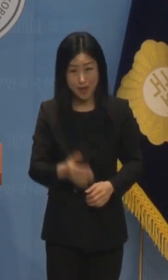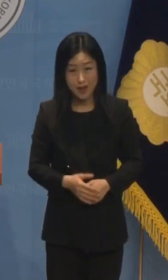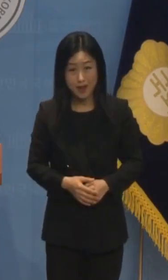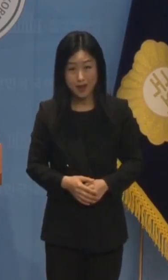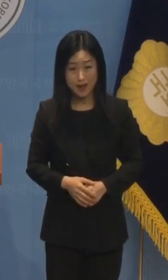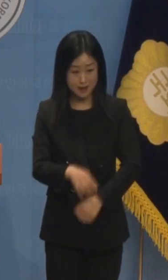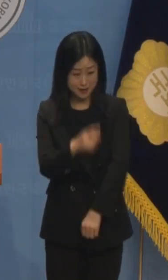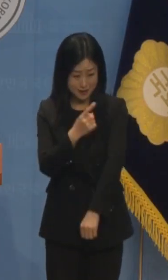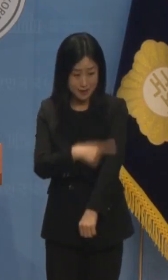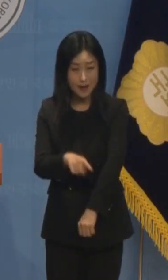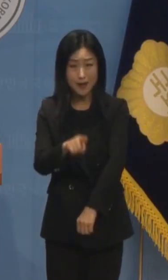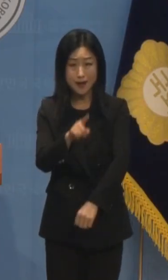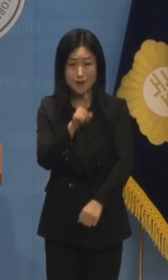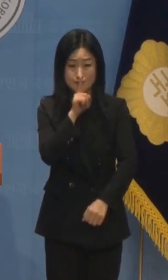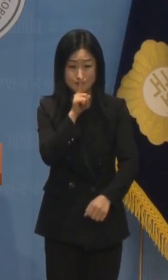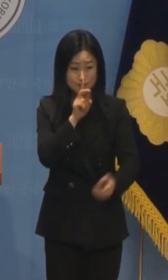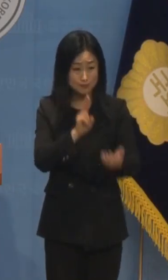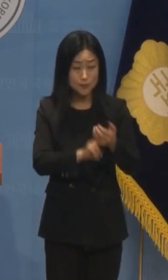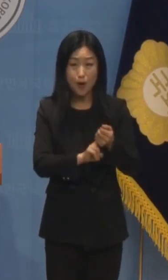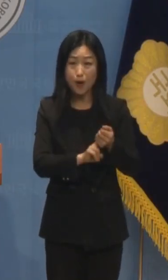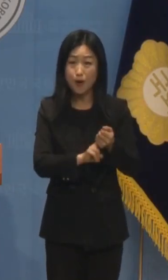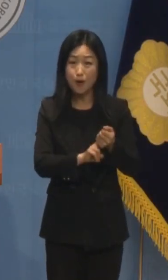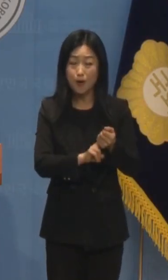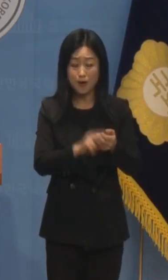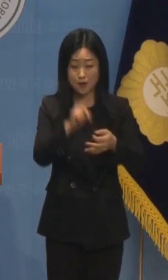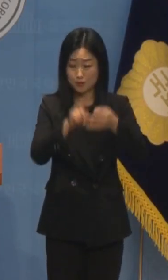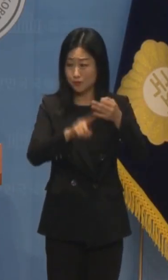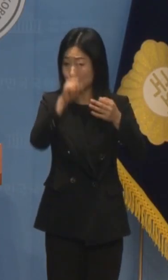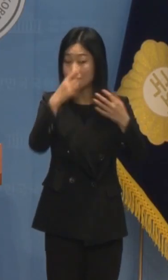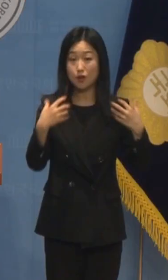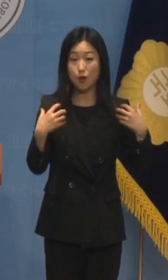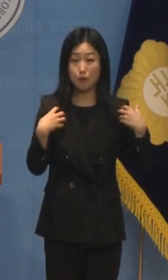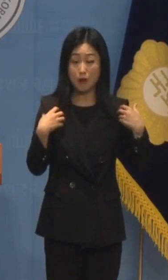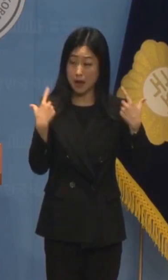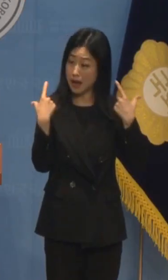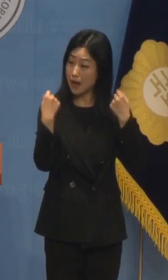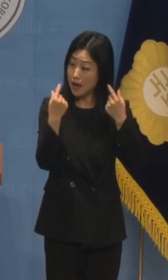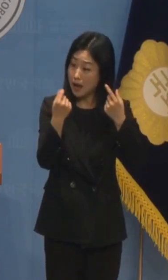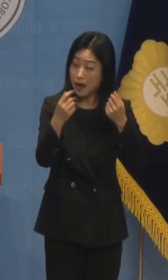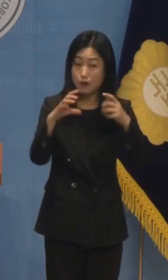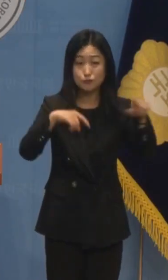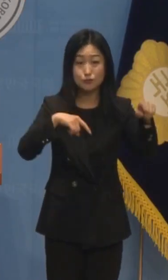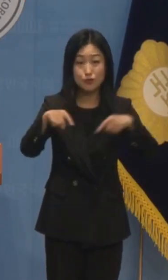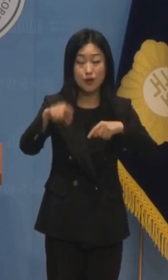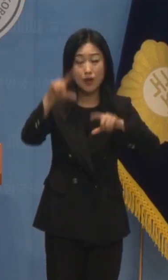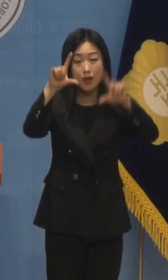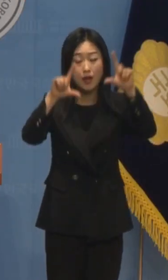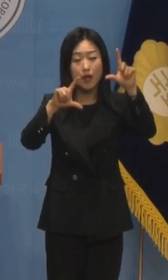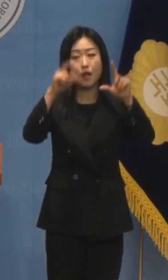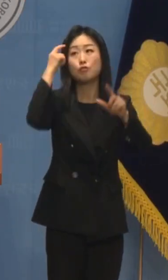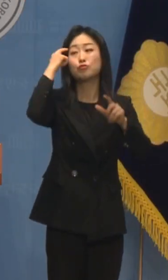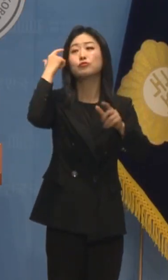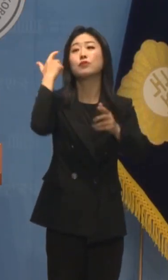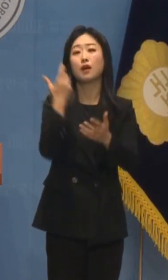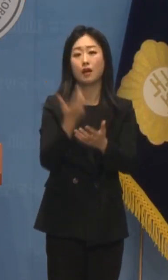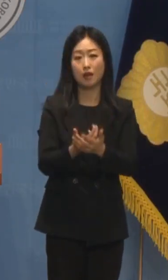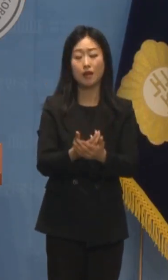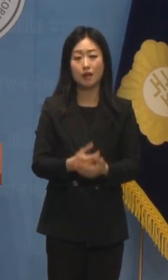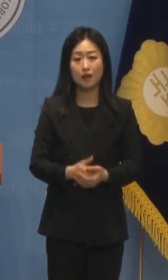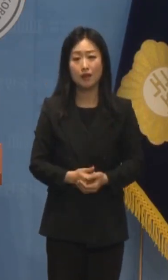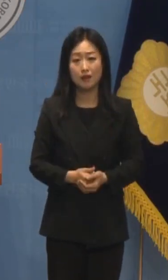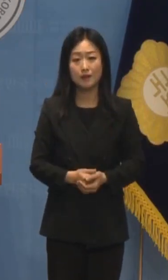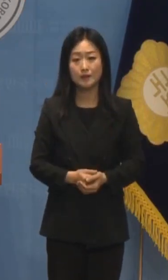무능과 무책임을 숨기고 감추는 것이 윤석열 정부의 일관된 국정운영 기조인지 묻지 않을 수 없습니다.